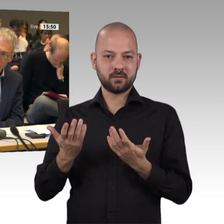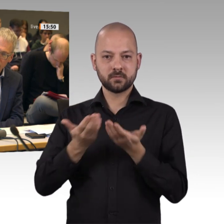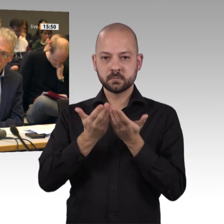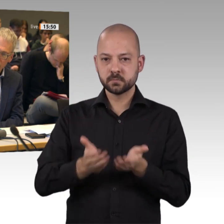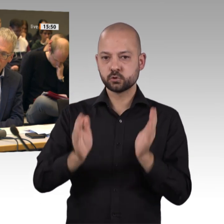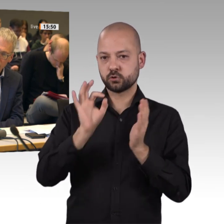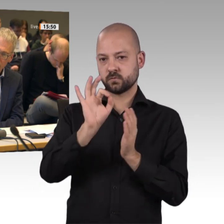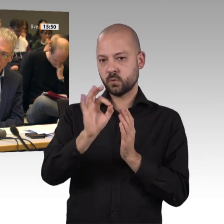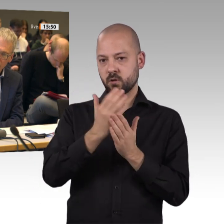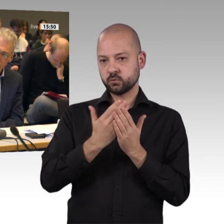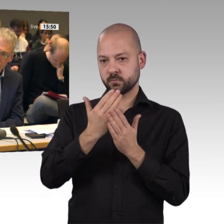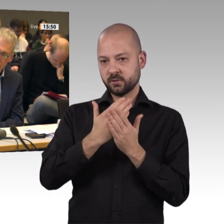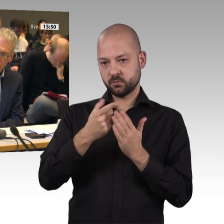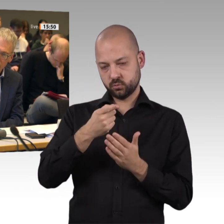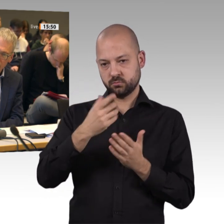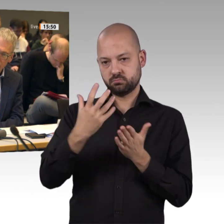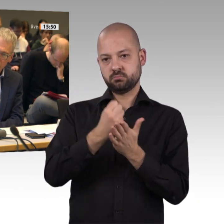Vor dem Hintergrund auch, dass